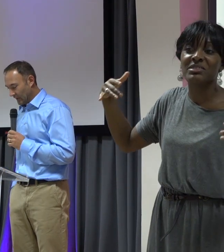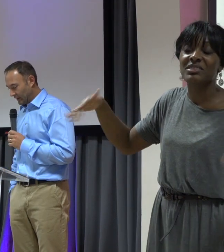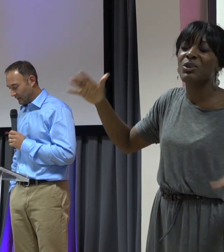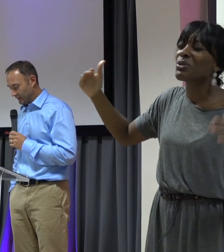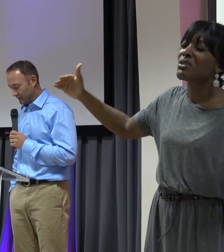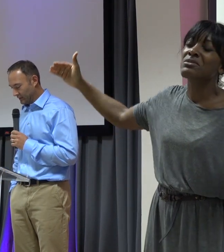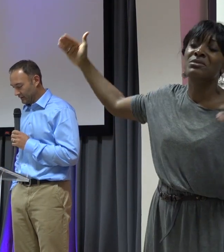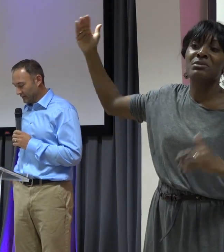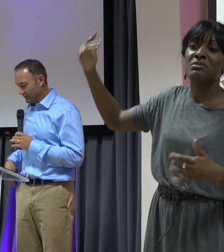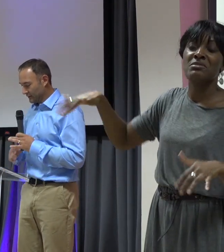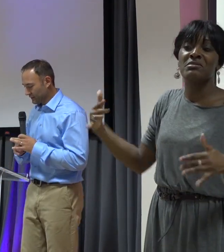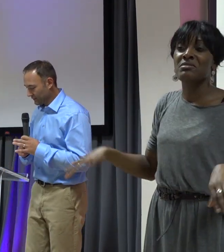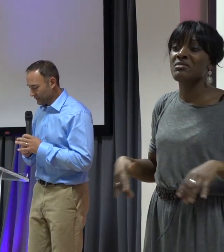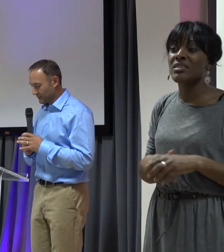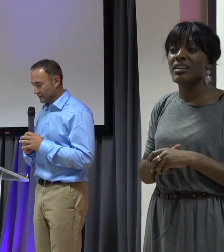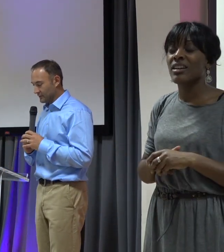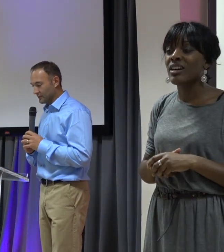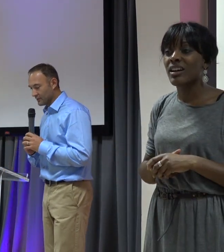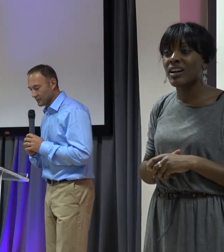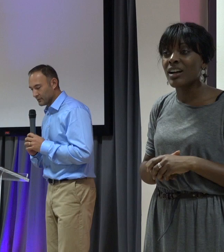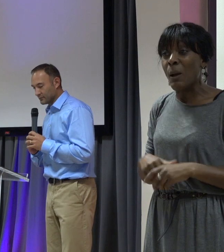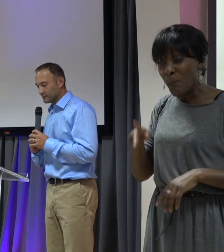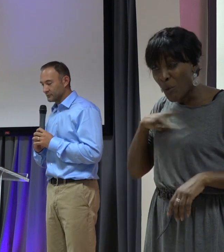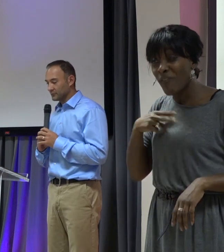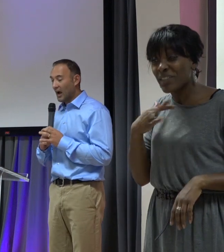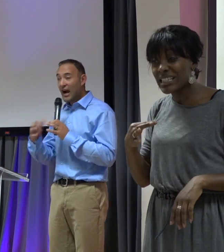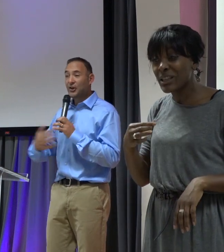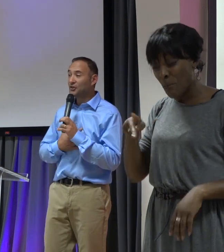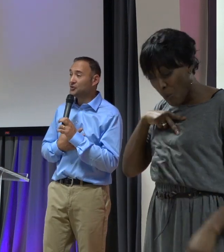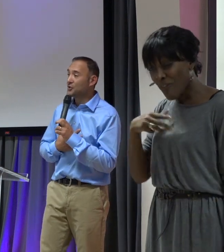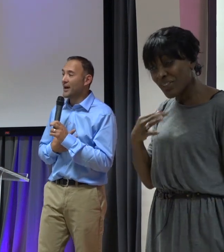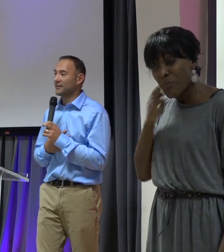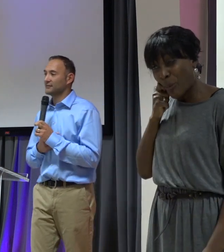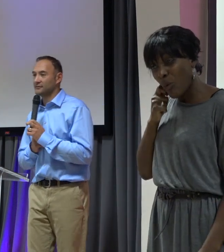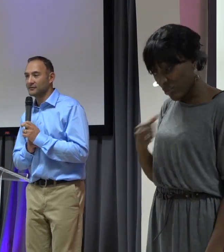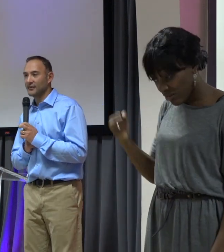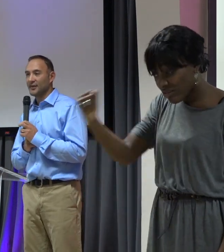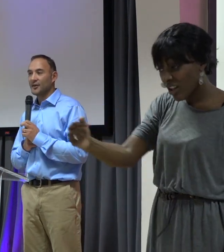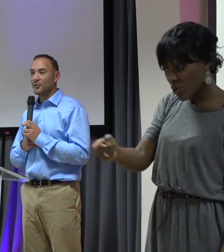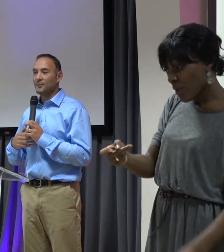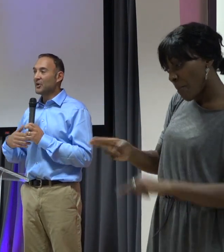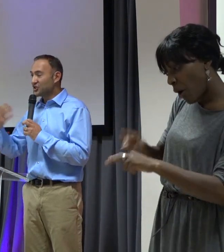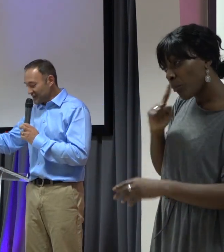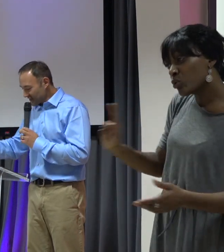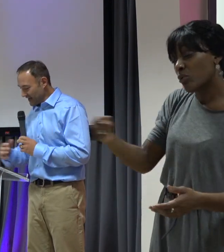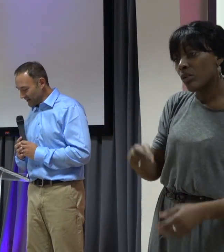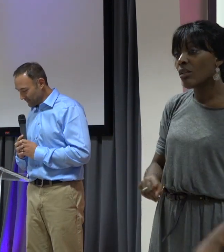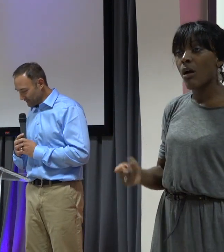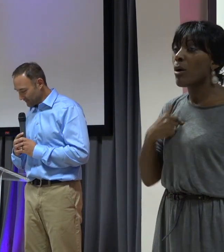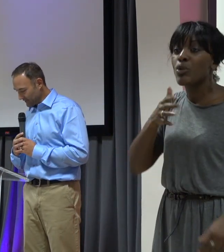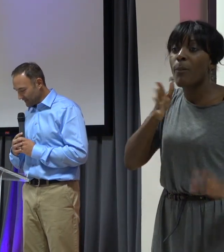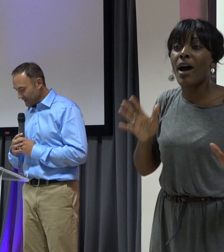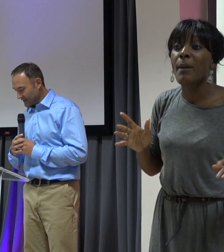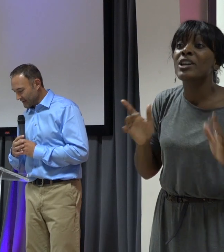que prix pour le péché de toute l'humanité. I couldn't do that, Je ne pourrais pas le faire, but Jesus did.